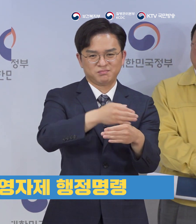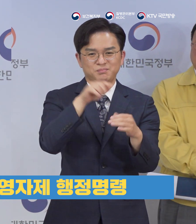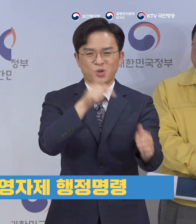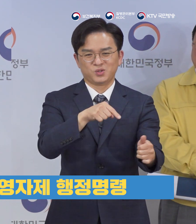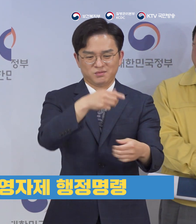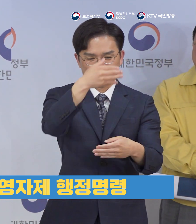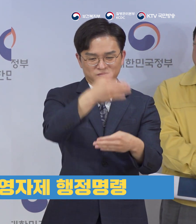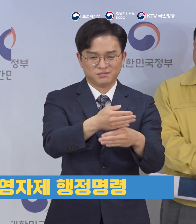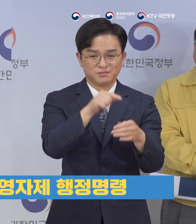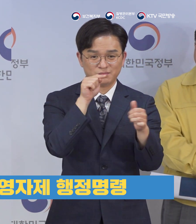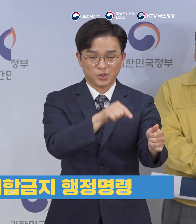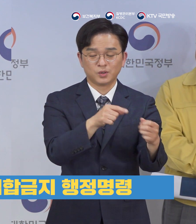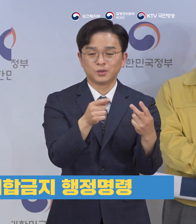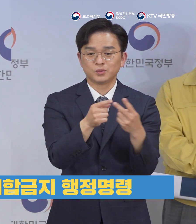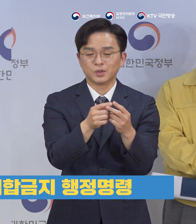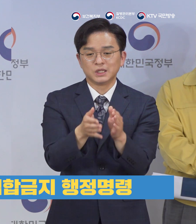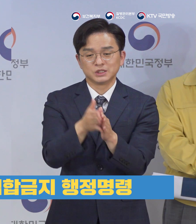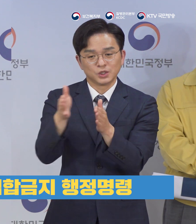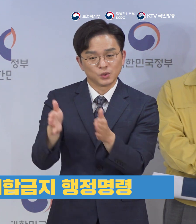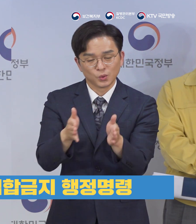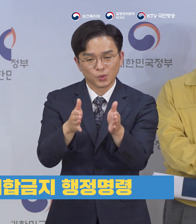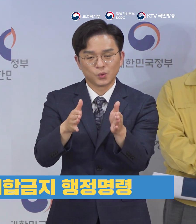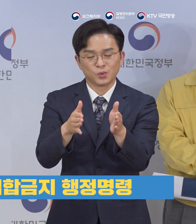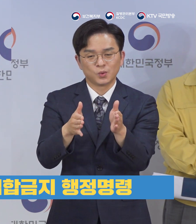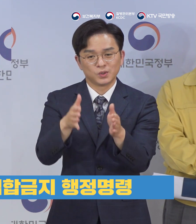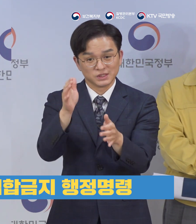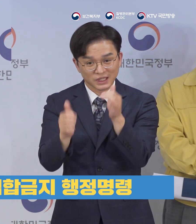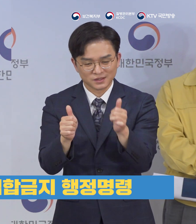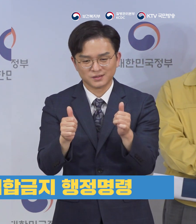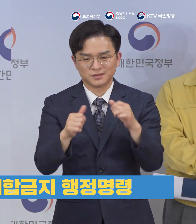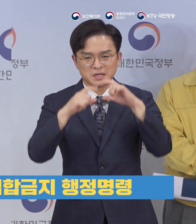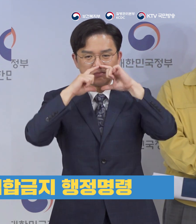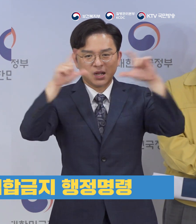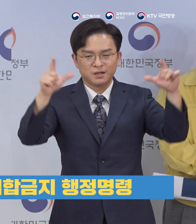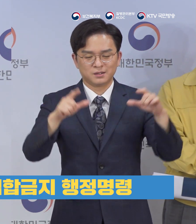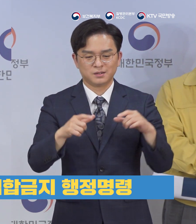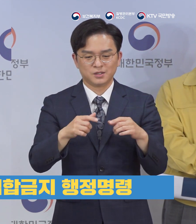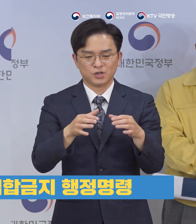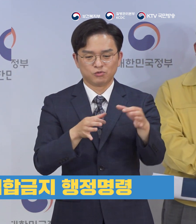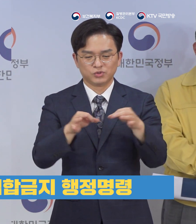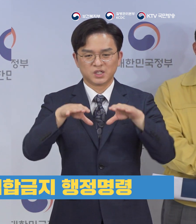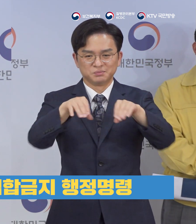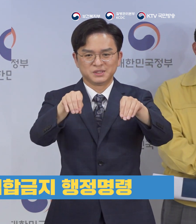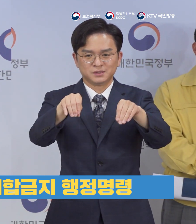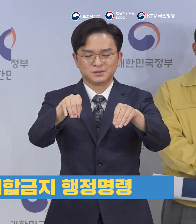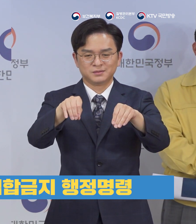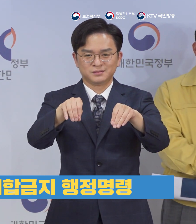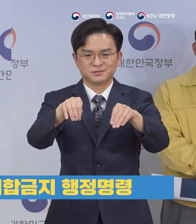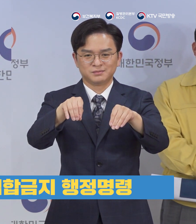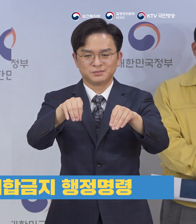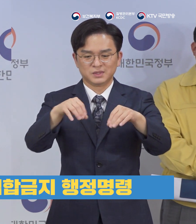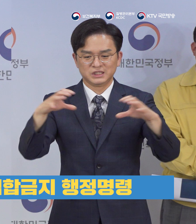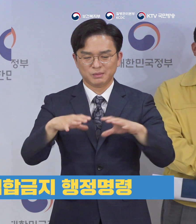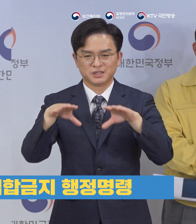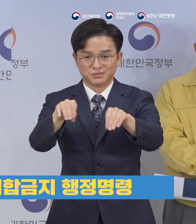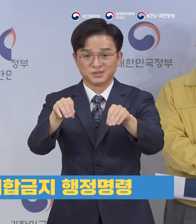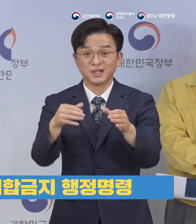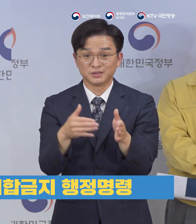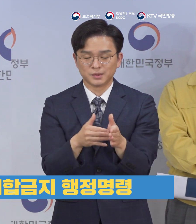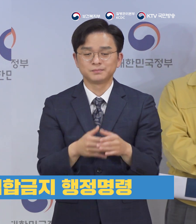제한과 관련된 명령을 내렸고 또 각 지자체별로 집합 금지와 관련된 명령을 내린 바가